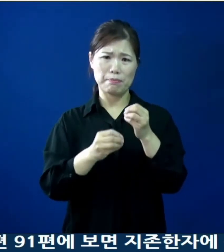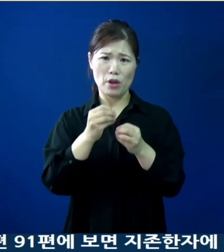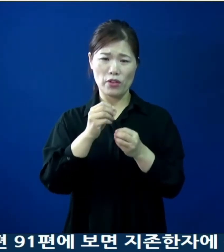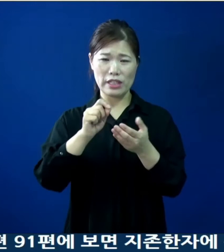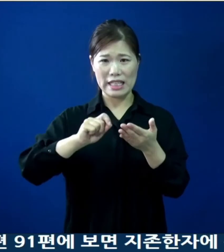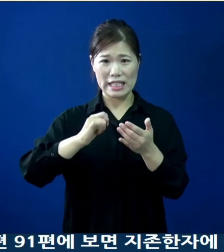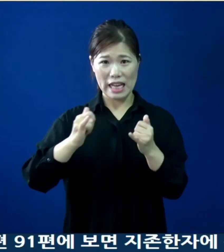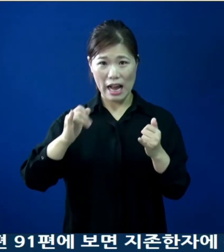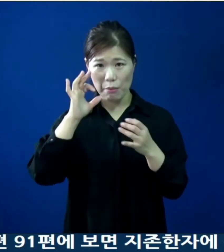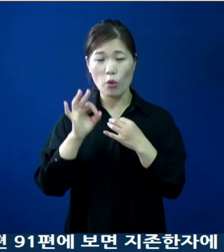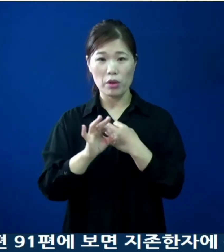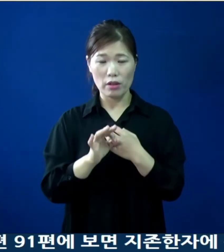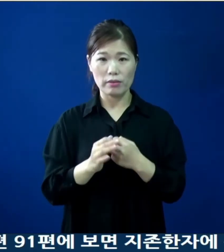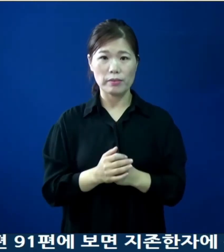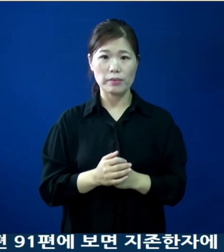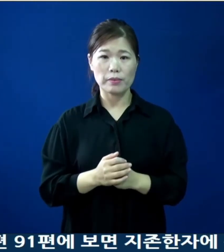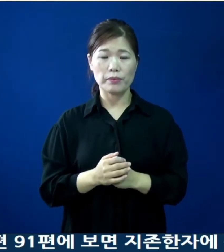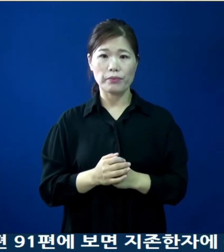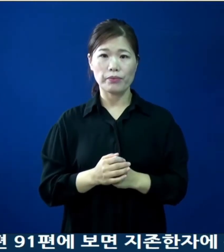기자는